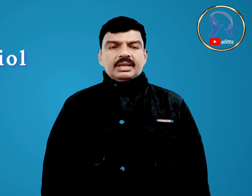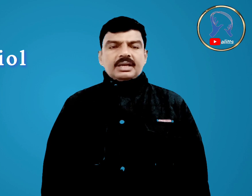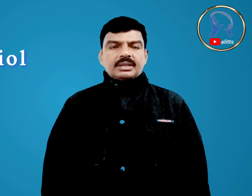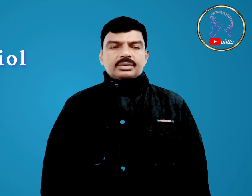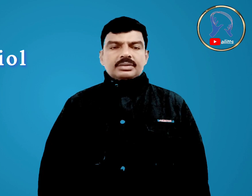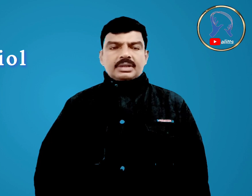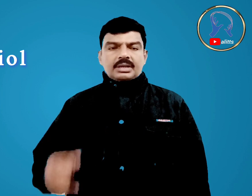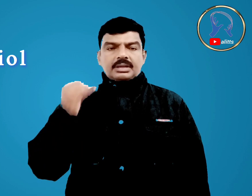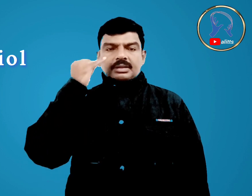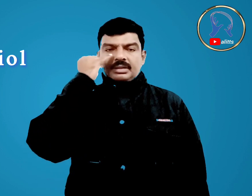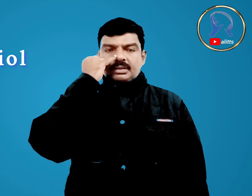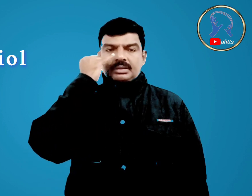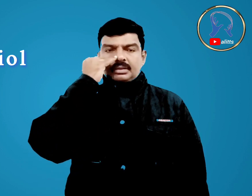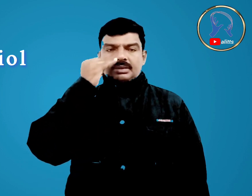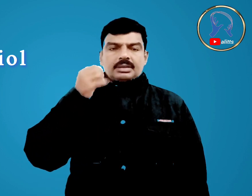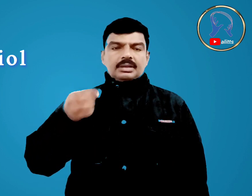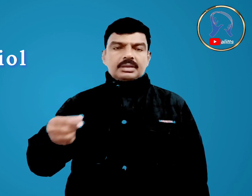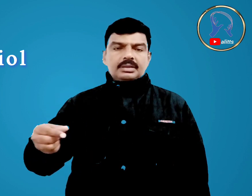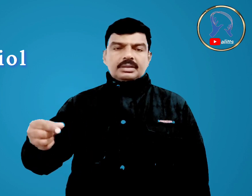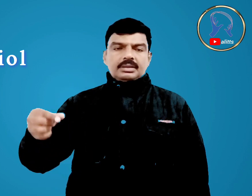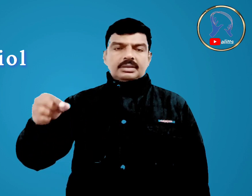नीला थोथा नीला